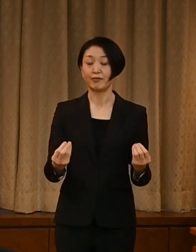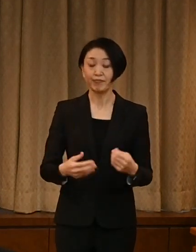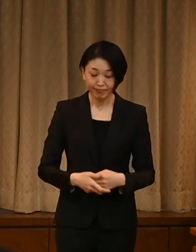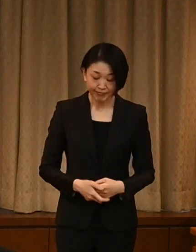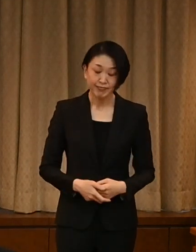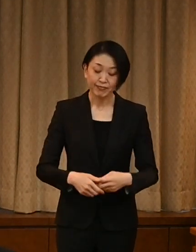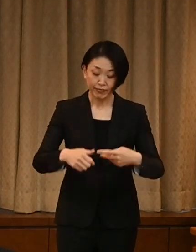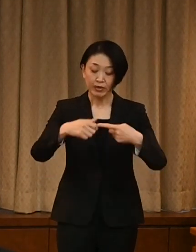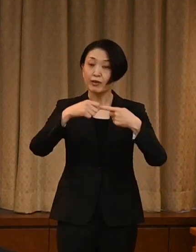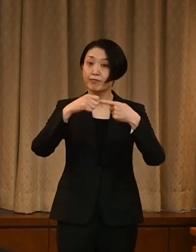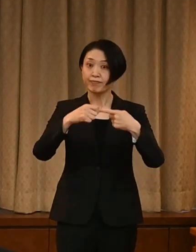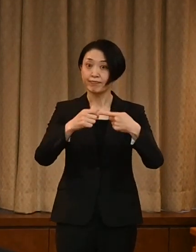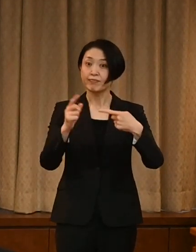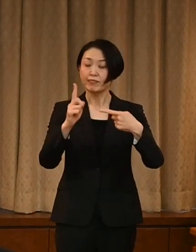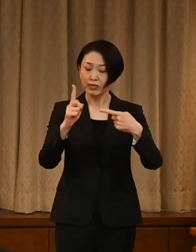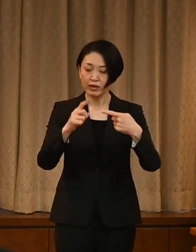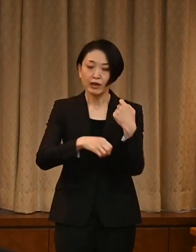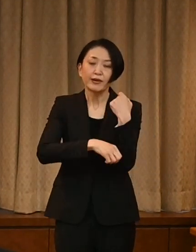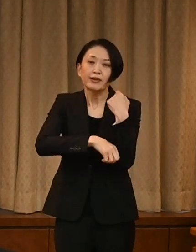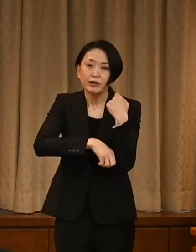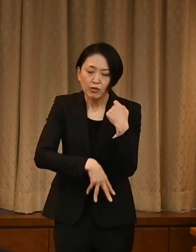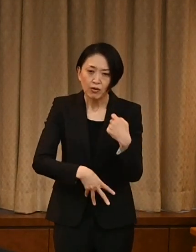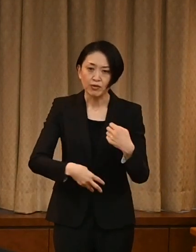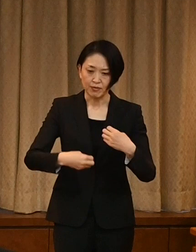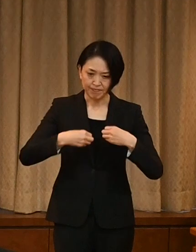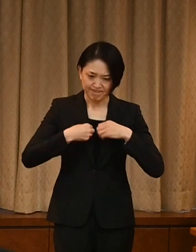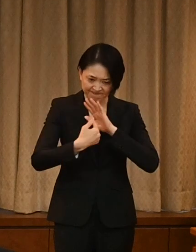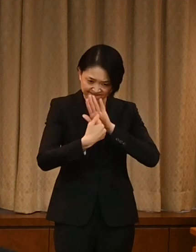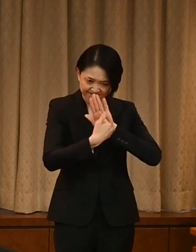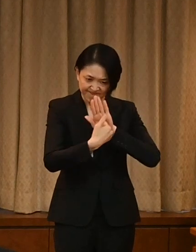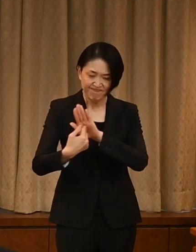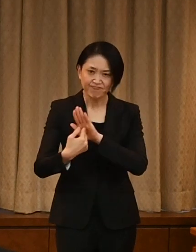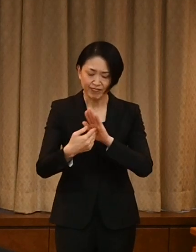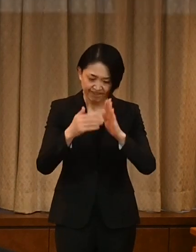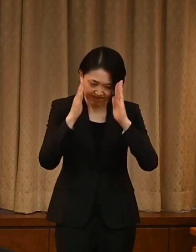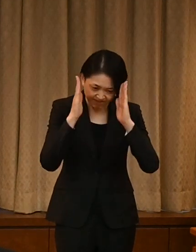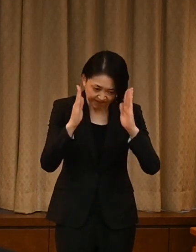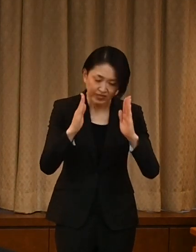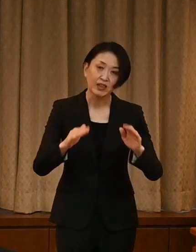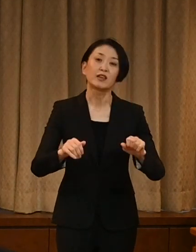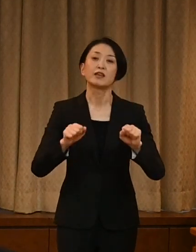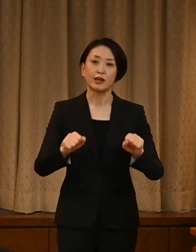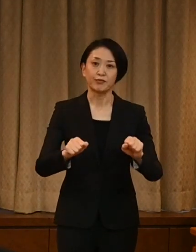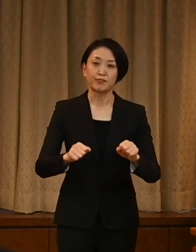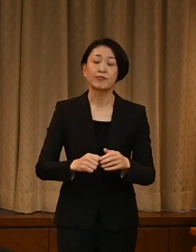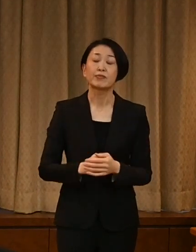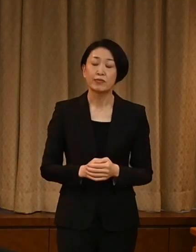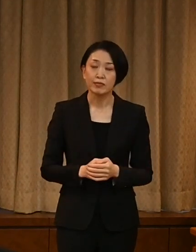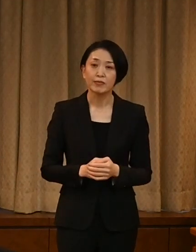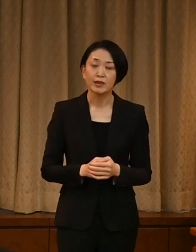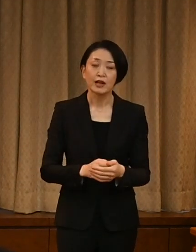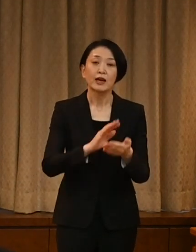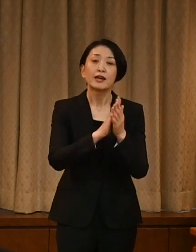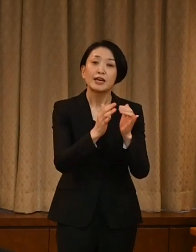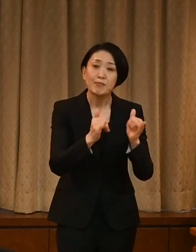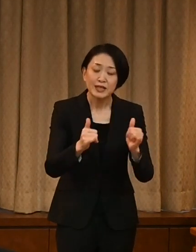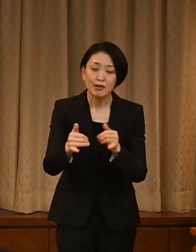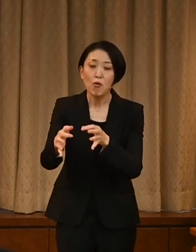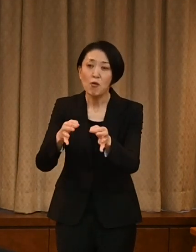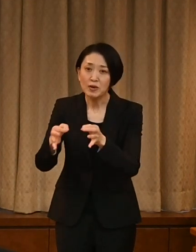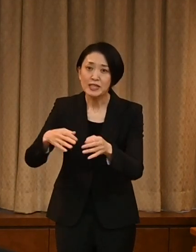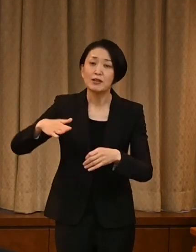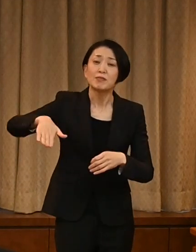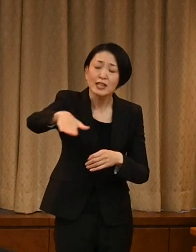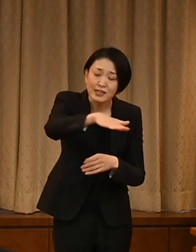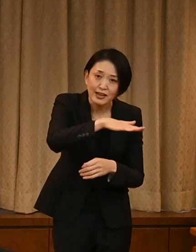は基本的感染対策の徹底であります。引き続き広く県民事業者の皆様に